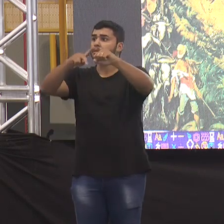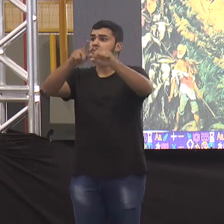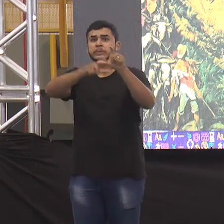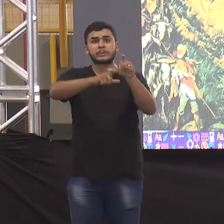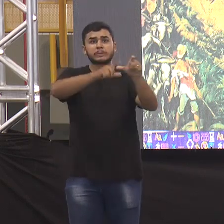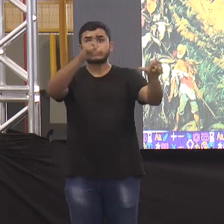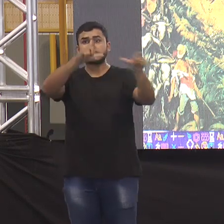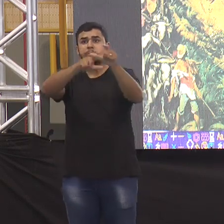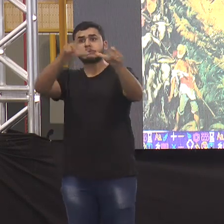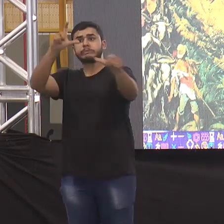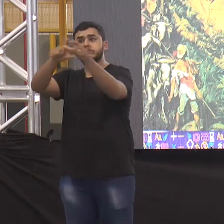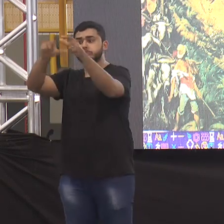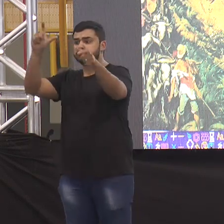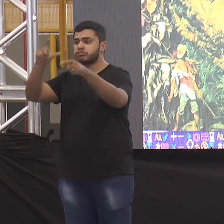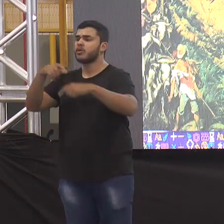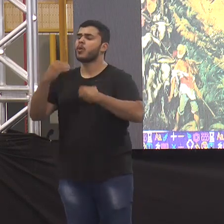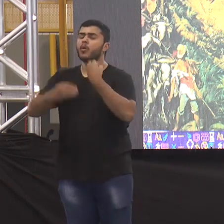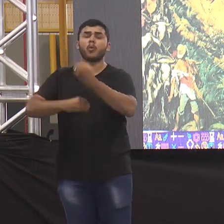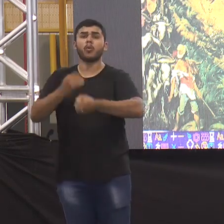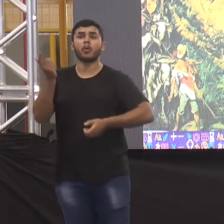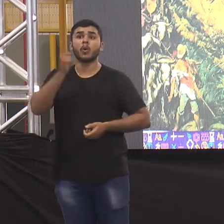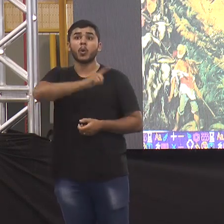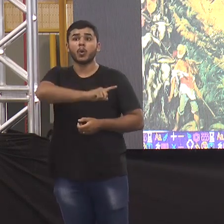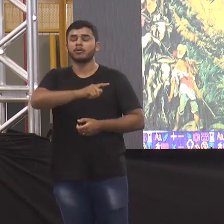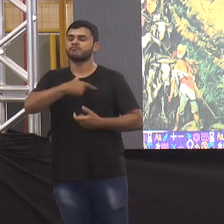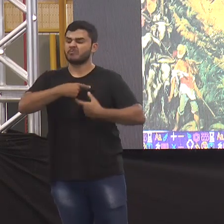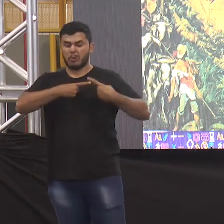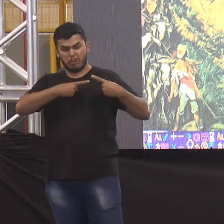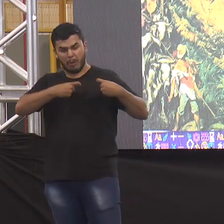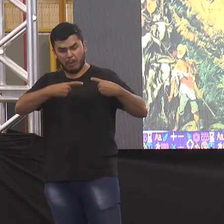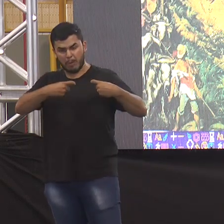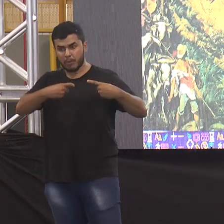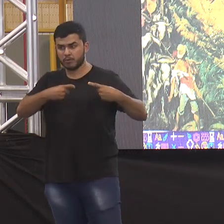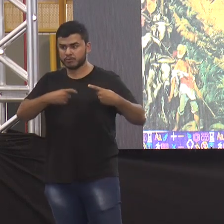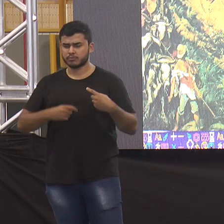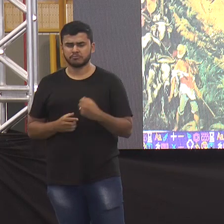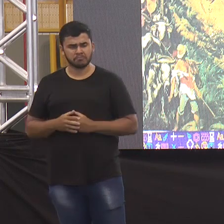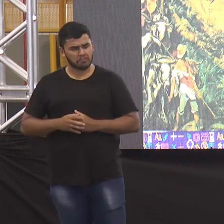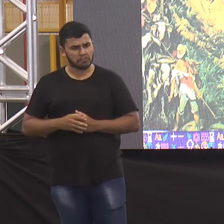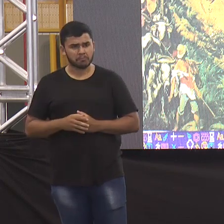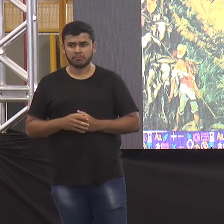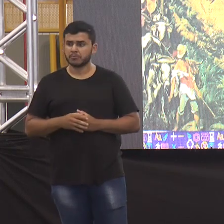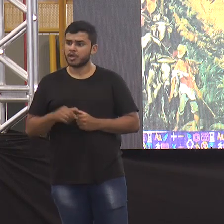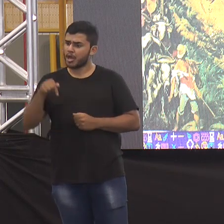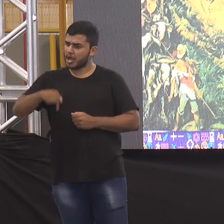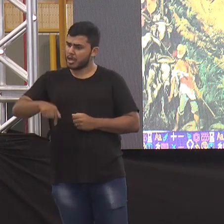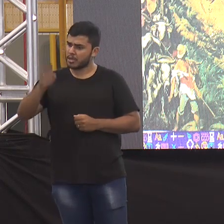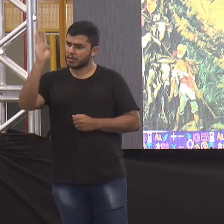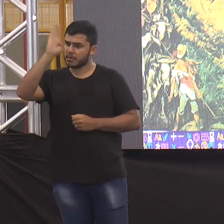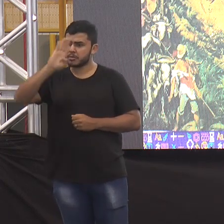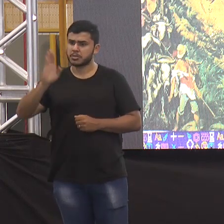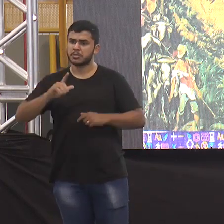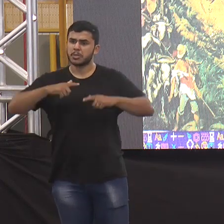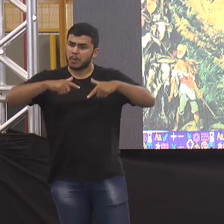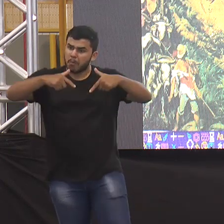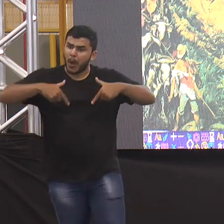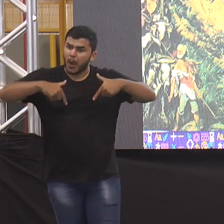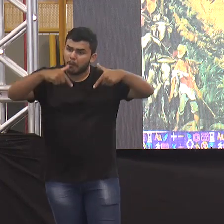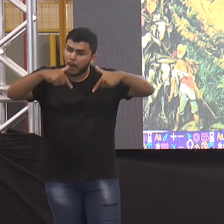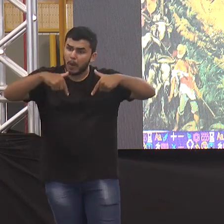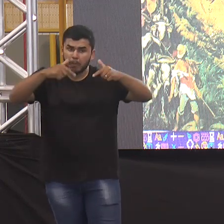A população brasileira, o povo brasileiro participou desse processo de conquista da